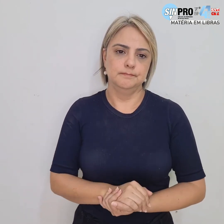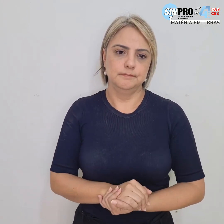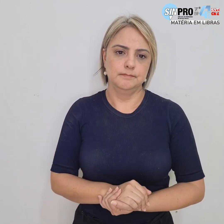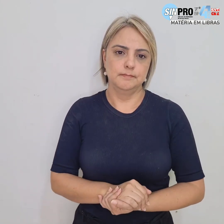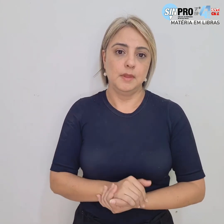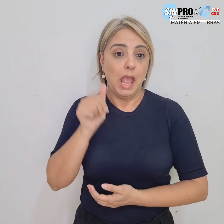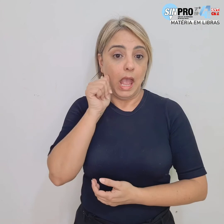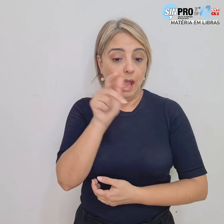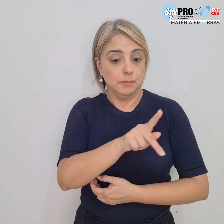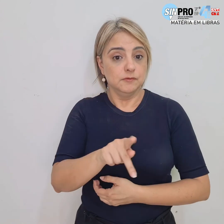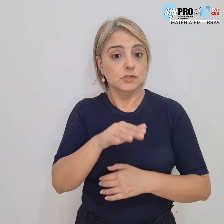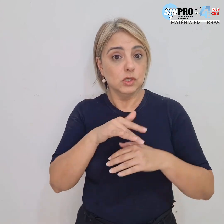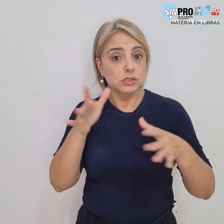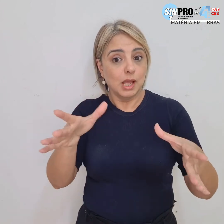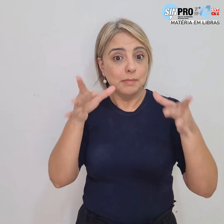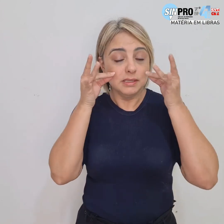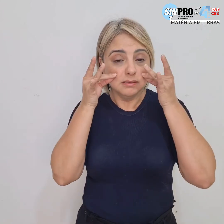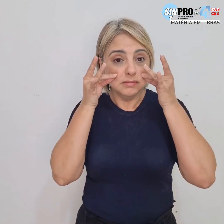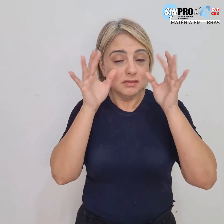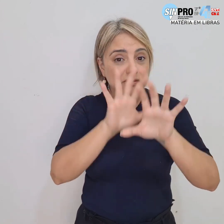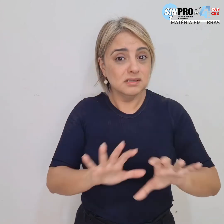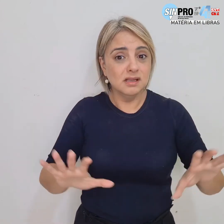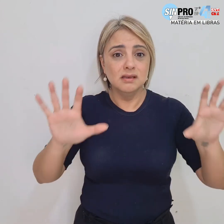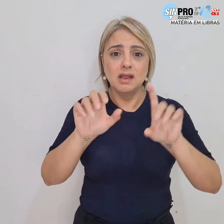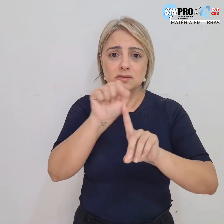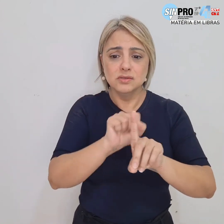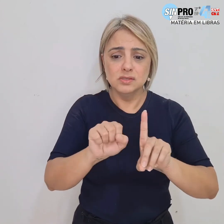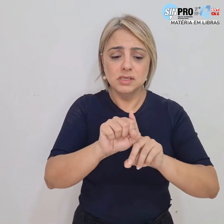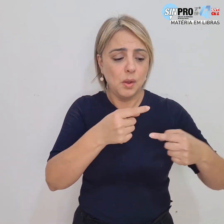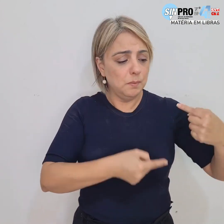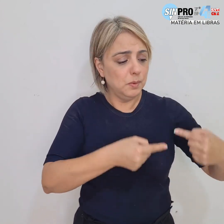Ela chama a atenção para o cenário social e político brasileiro.